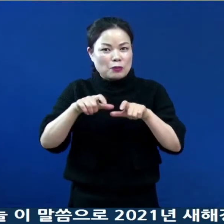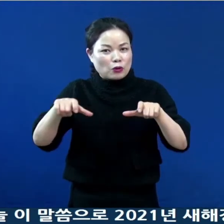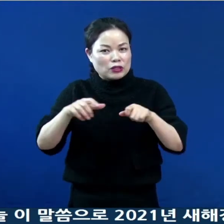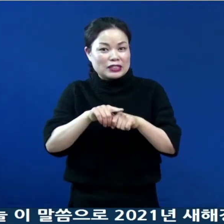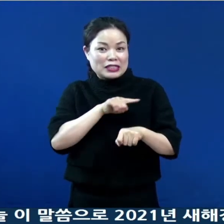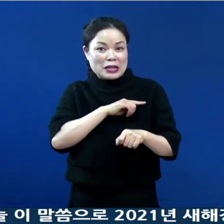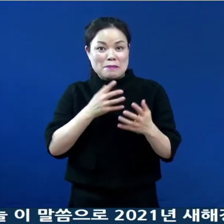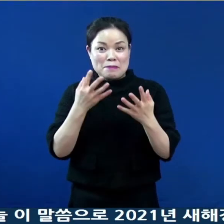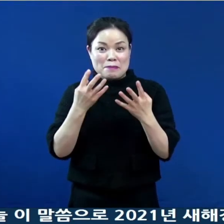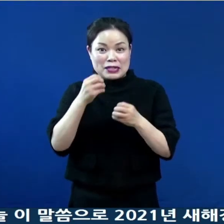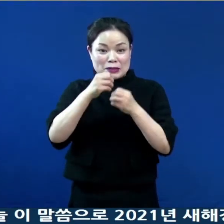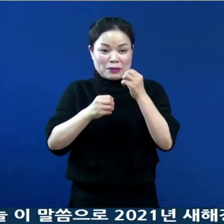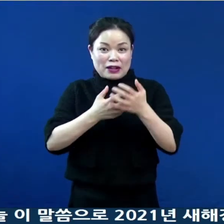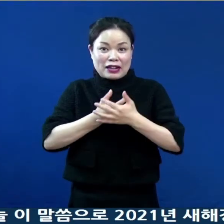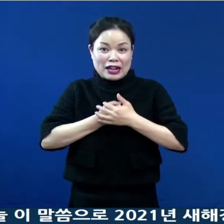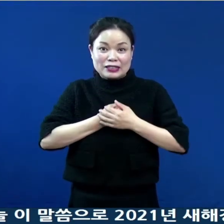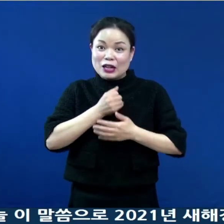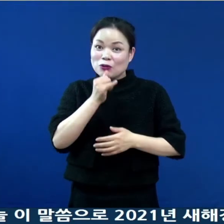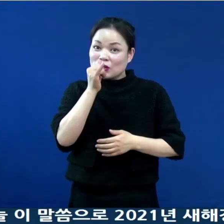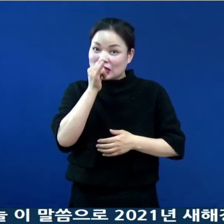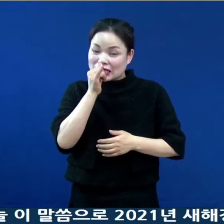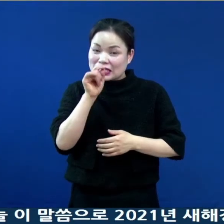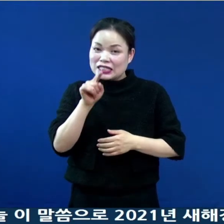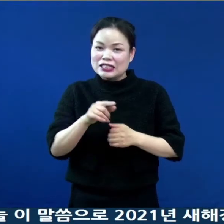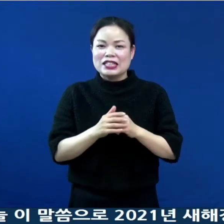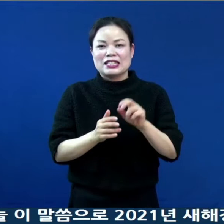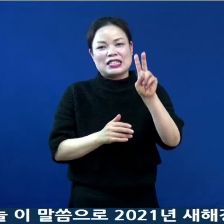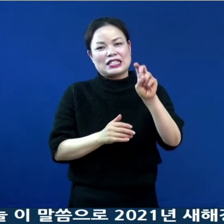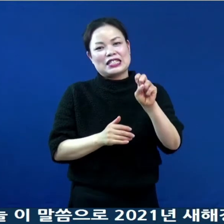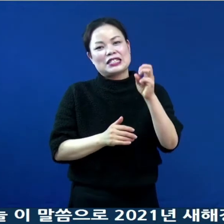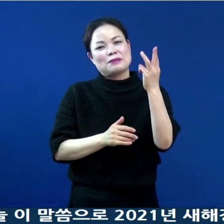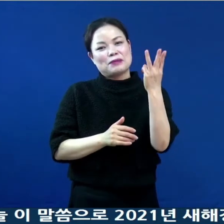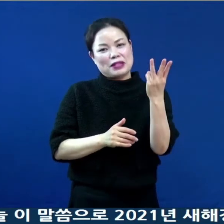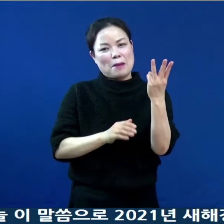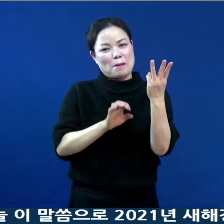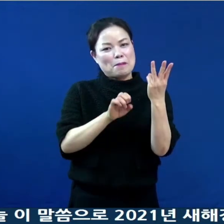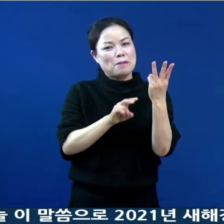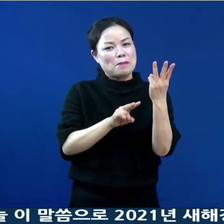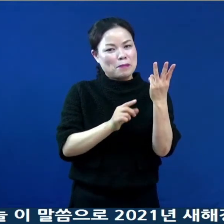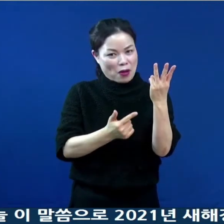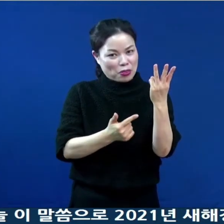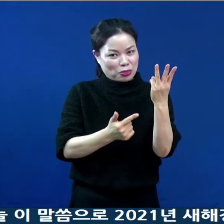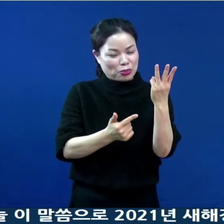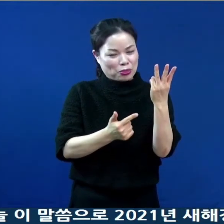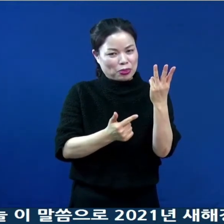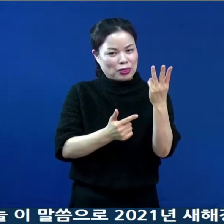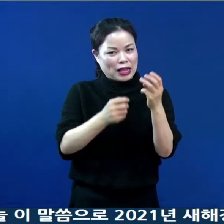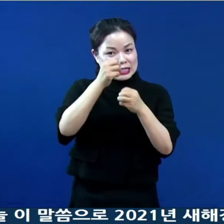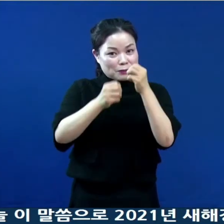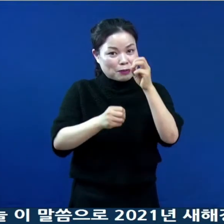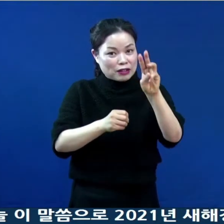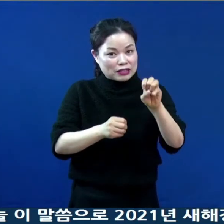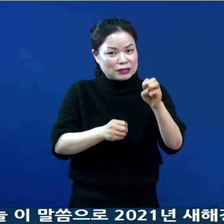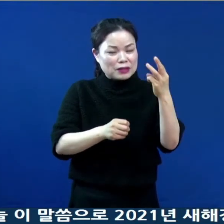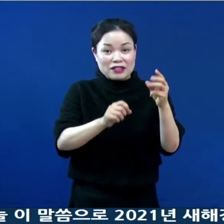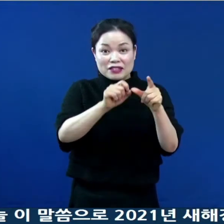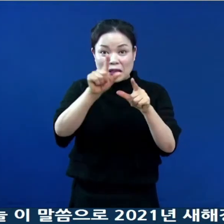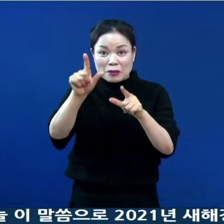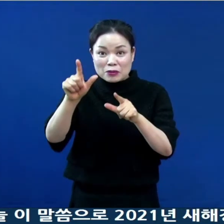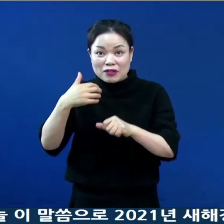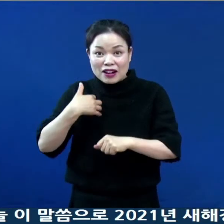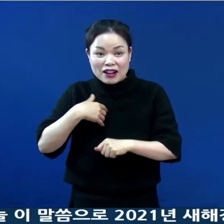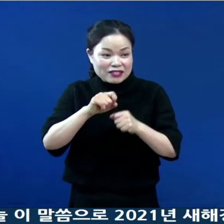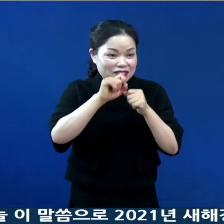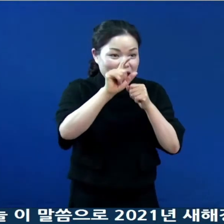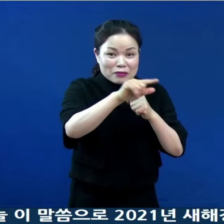제일 많이 간직하고 있는 것은 23편이라고 생각이 듭니다. 23편 대부분 다 아시기